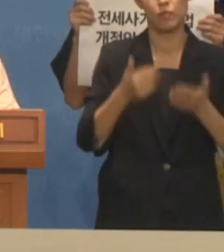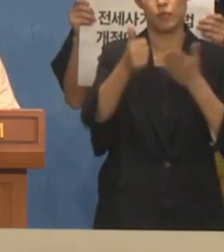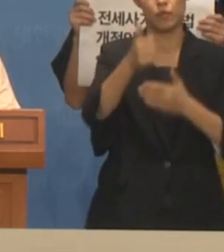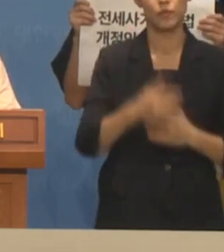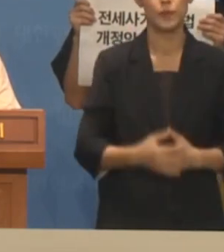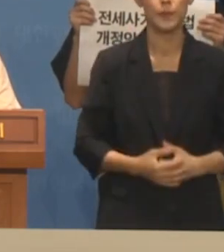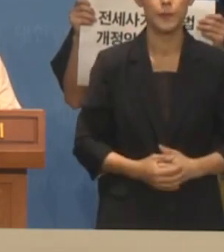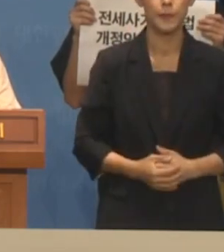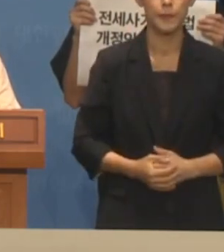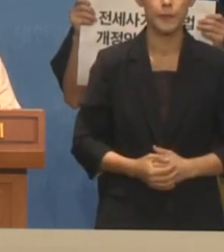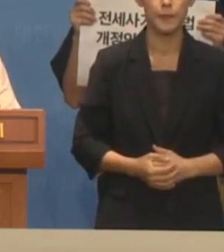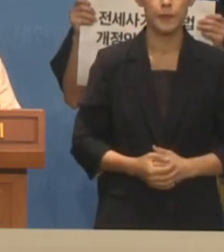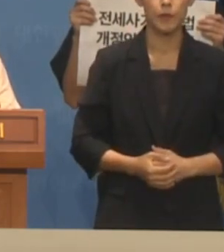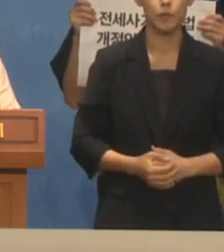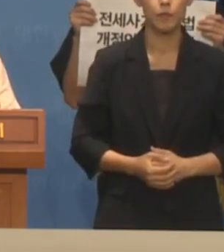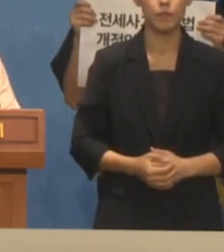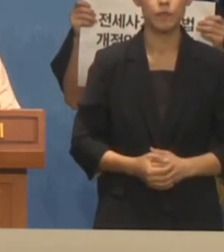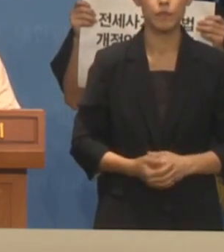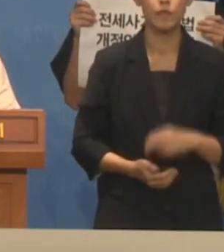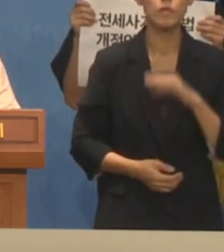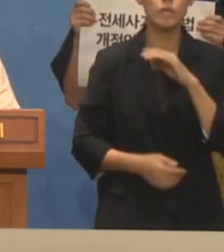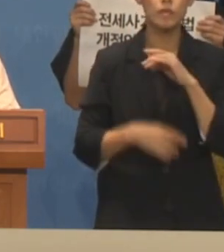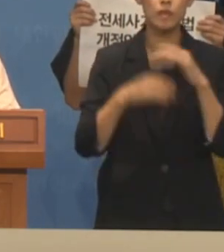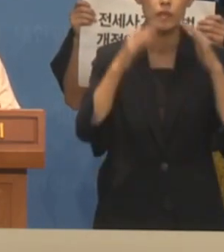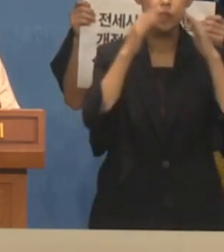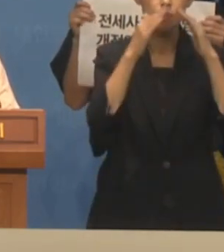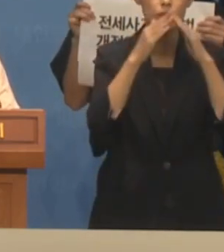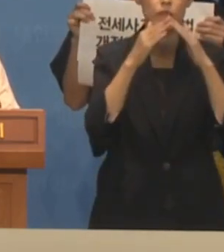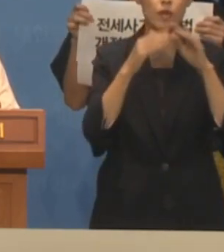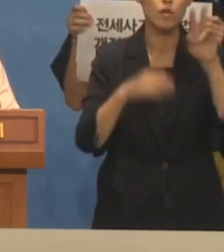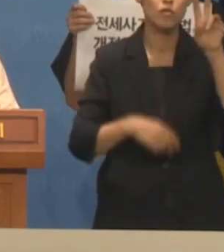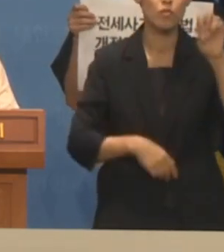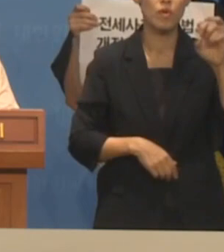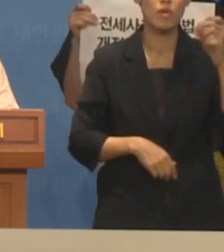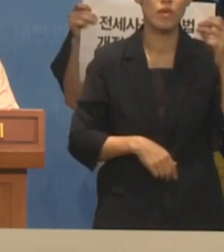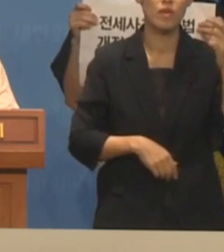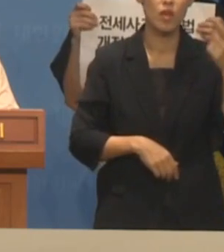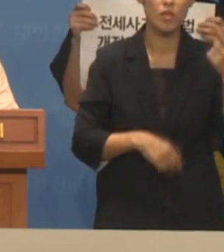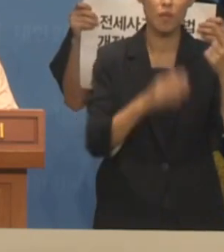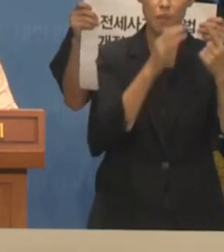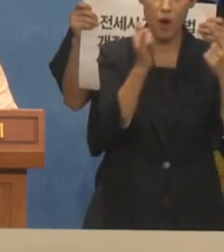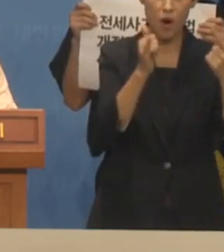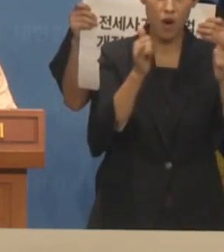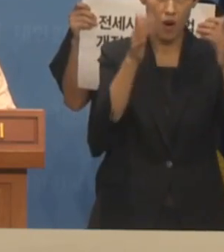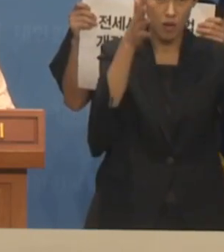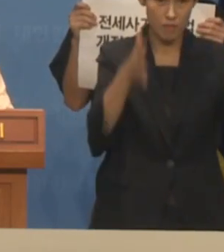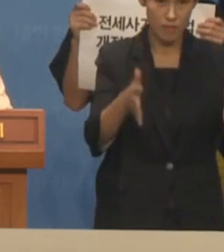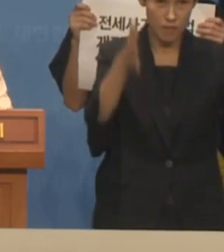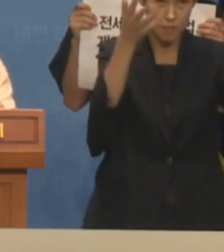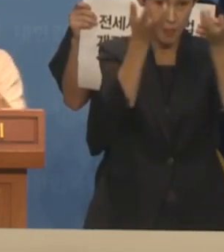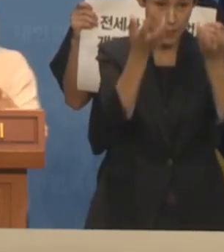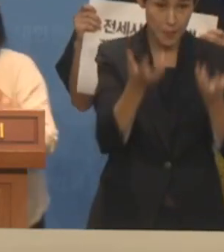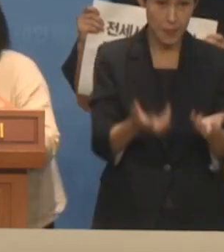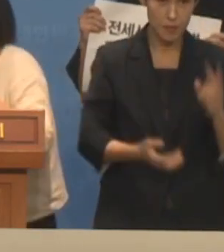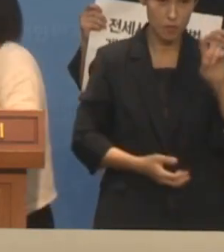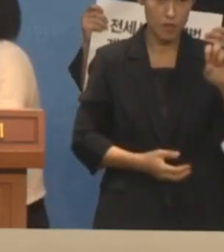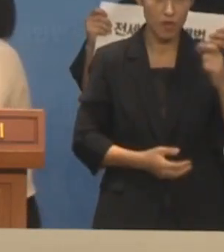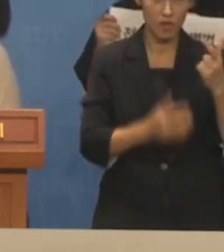다음은 26명의 세입자가 살고 있는 다중주택 피해자분의 발언을 듣도록 하겠습니다.